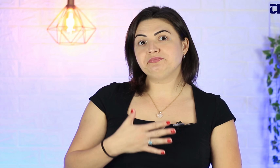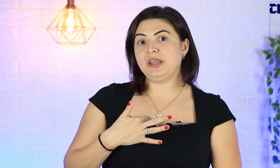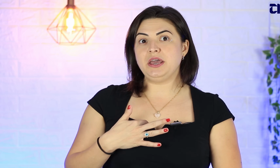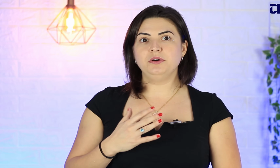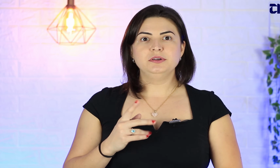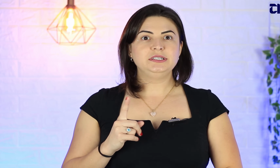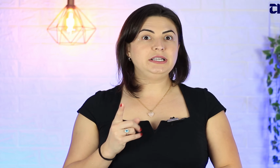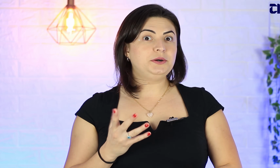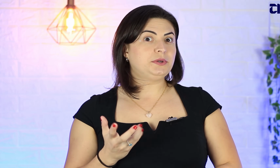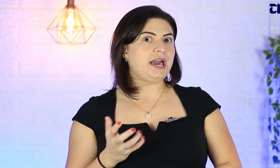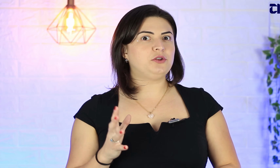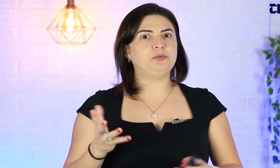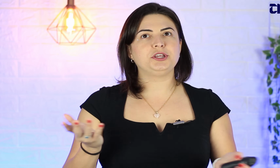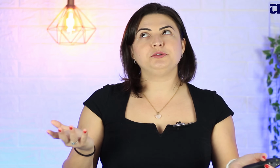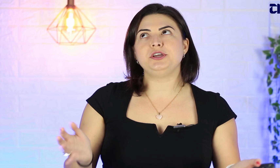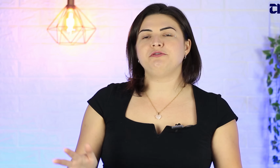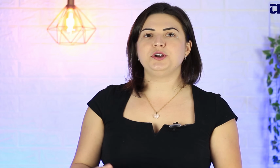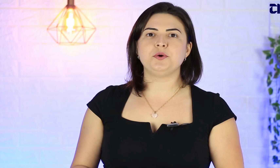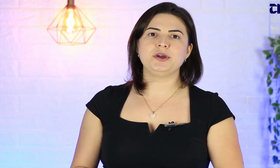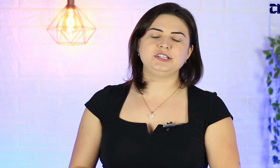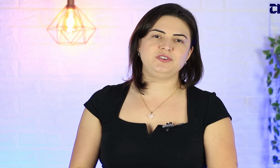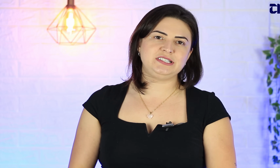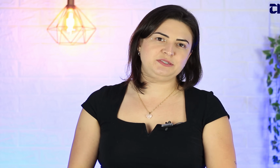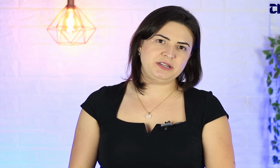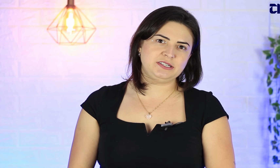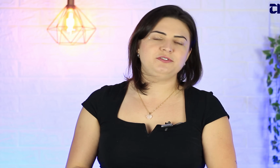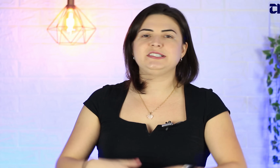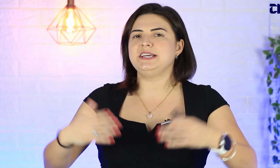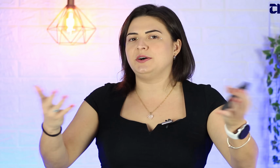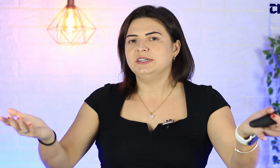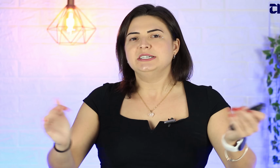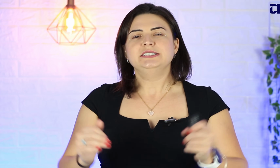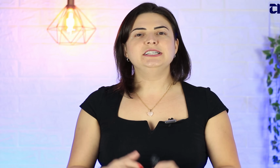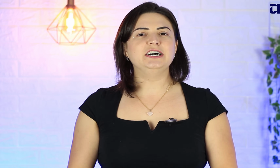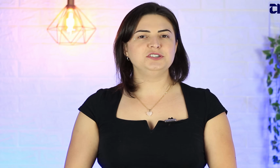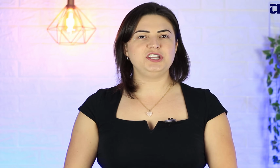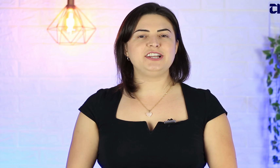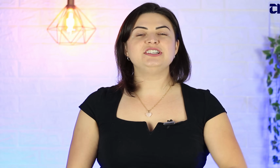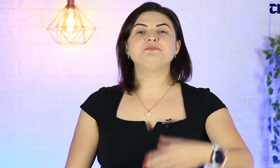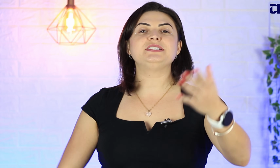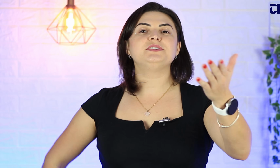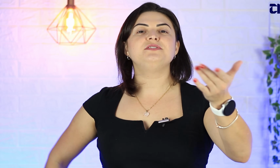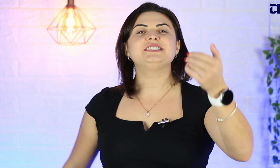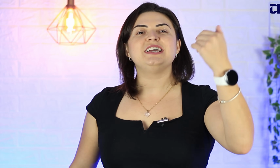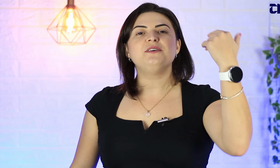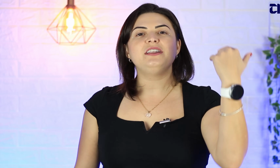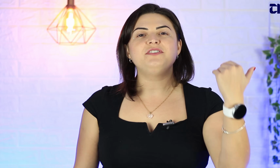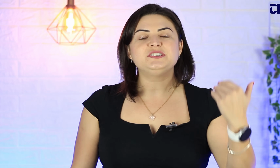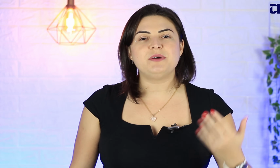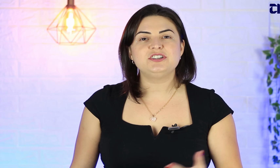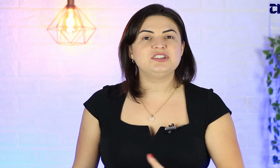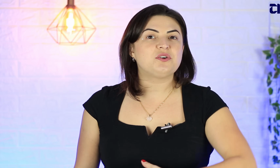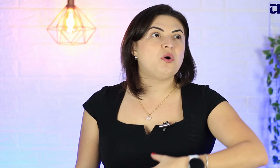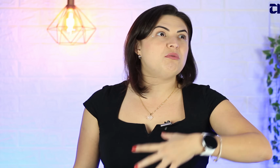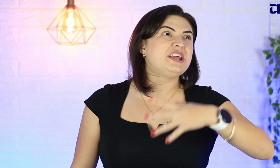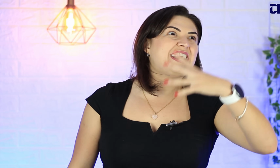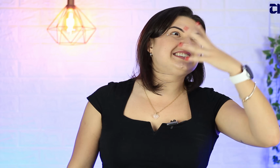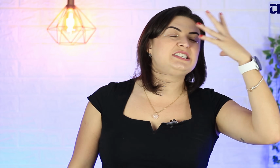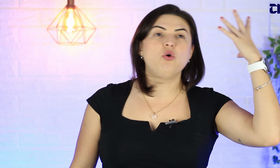hum, eu não quero porque eu tenho vergonha de fazer expressão facial. Não, gente, a expressão facial, ela faz parte da comunicação